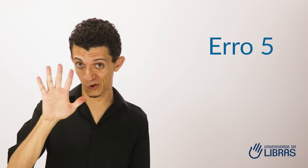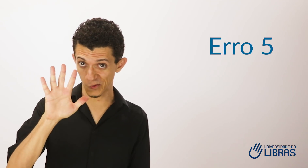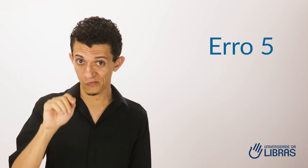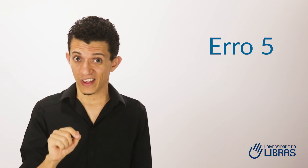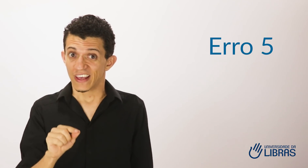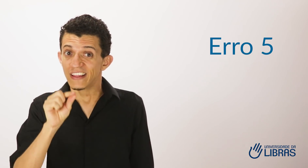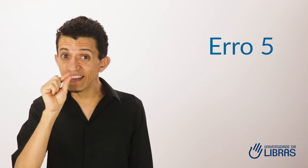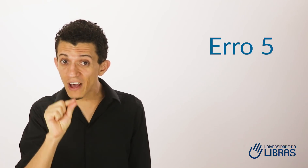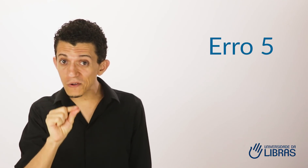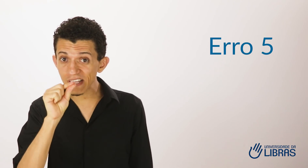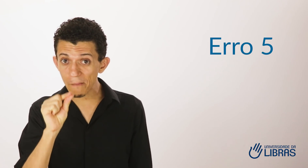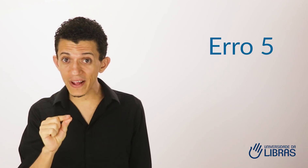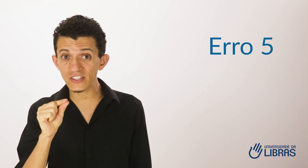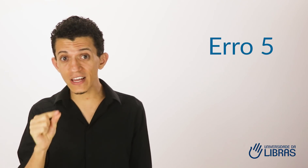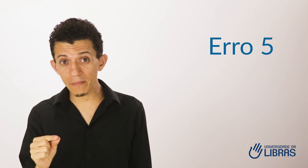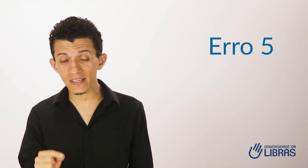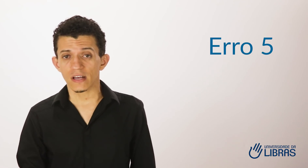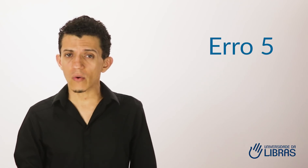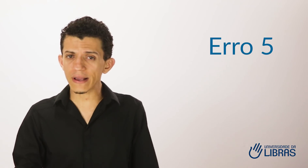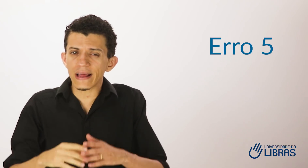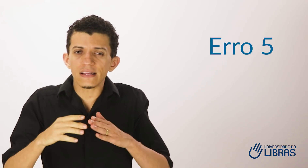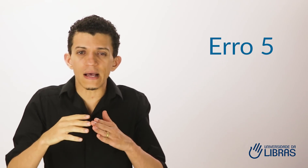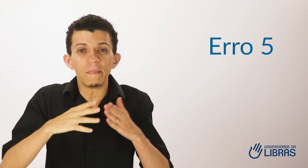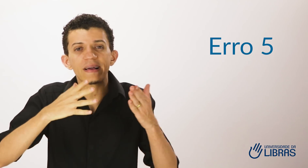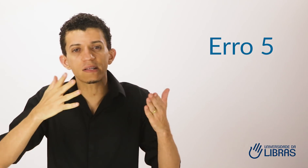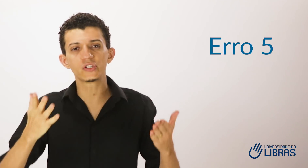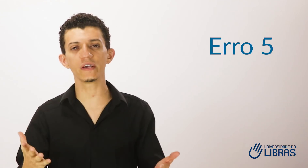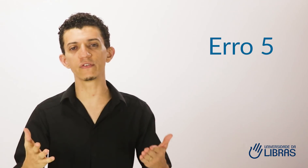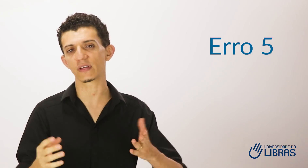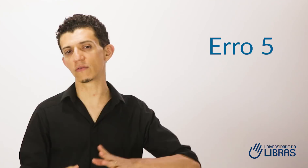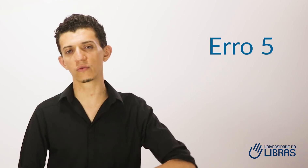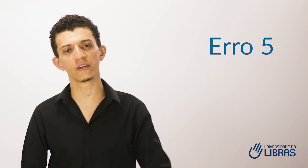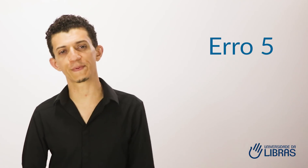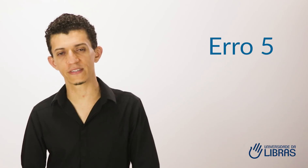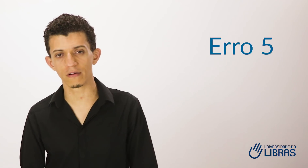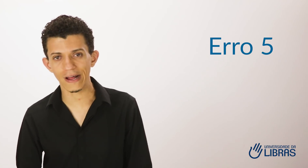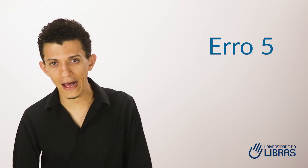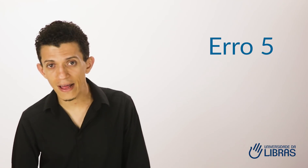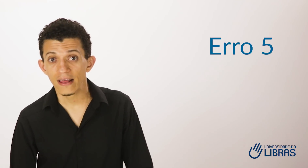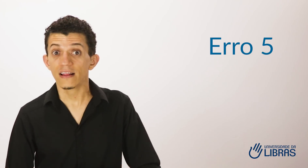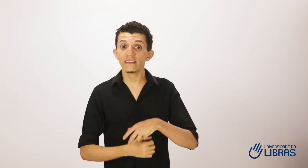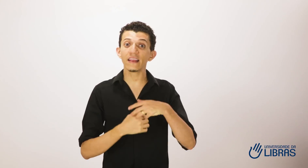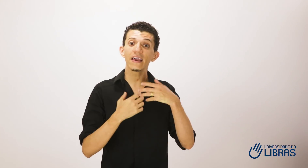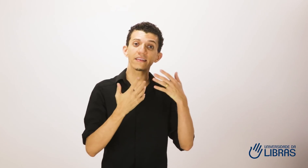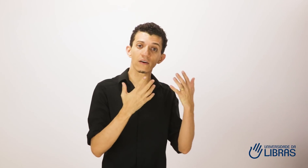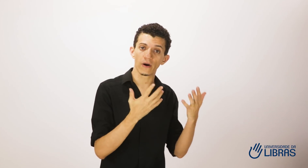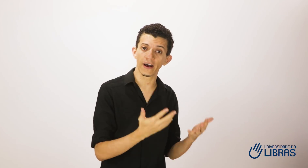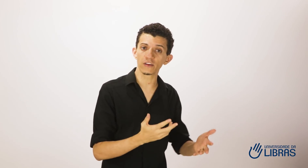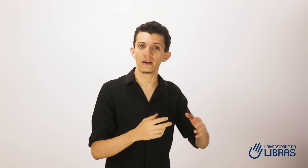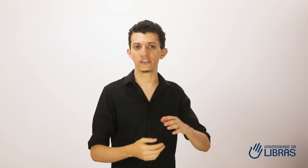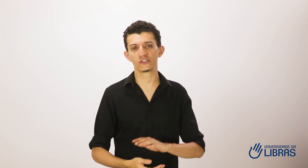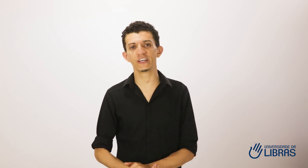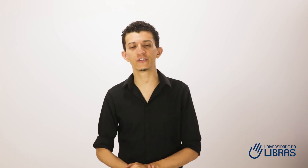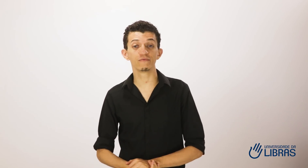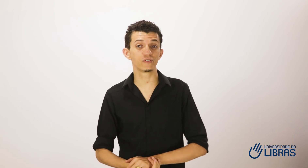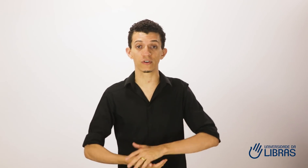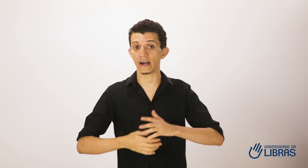5. Não se aprende Libras com aqueles aplicativos tradutores para celular, nem decorando uma listinha de um dicionário